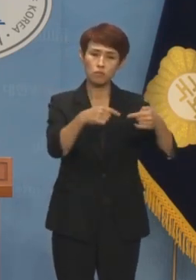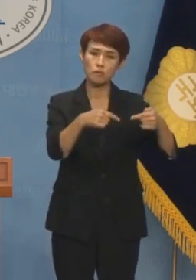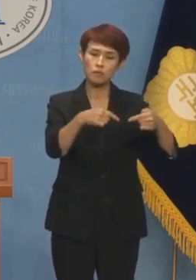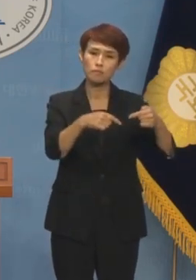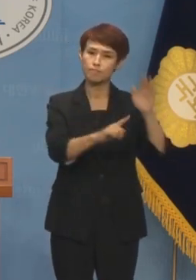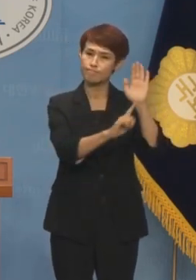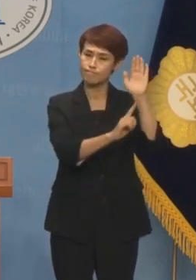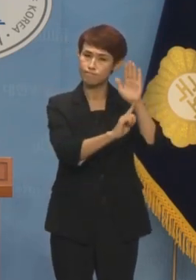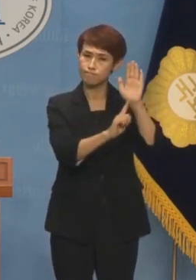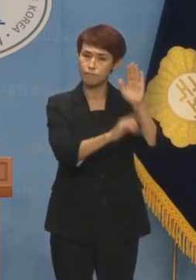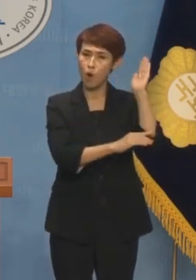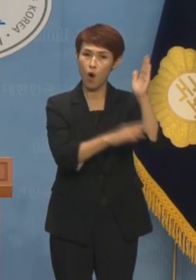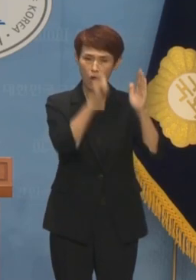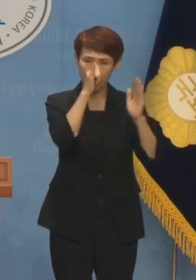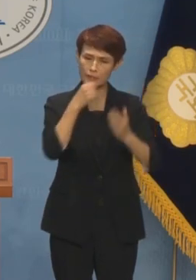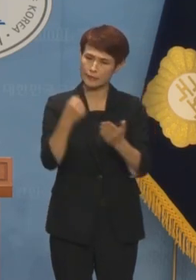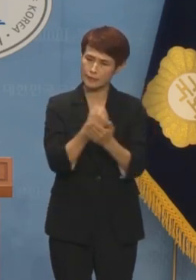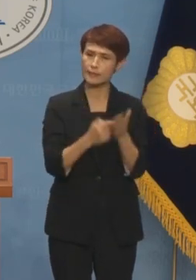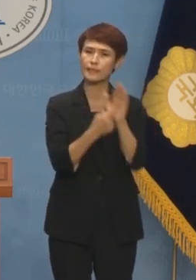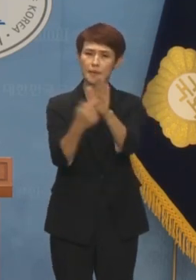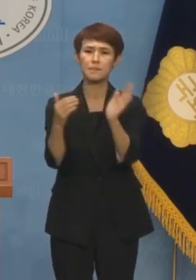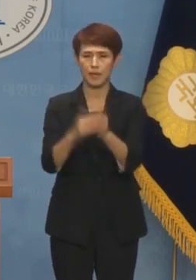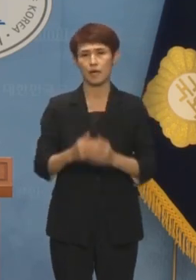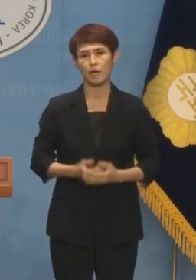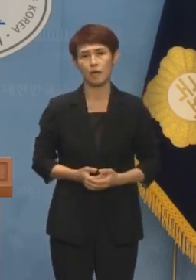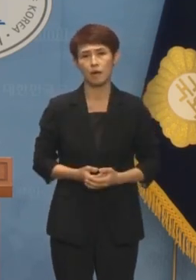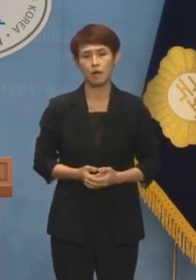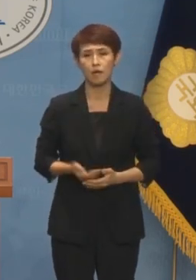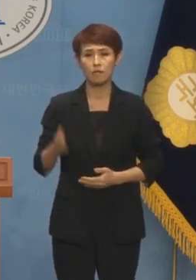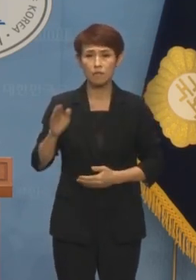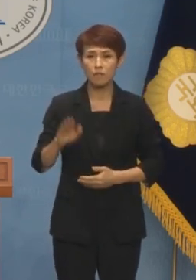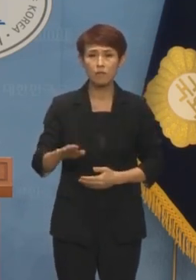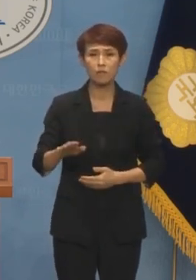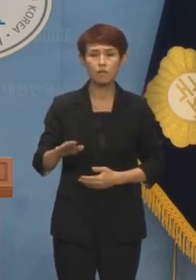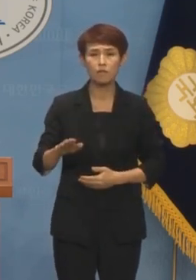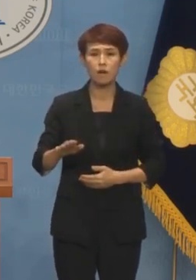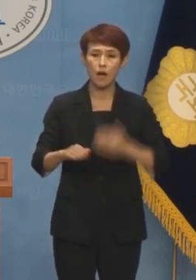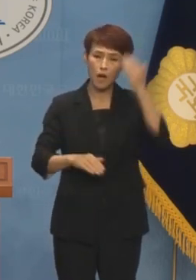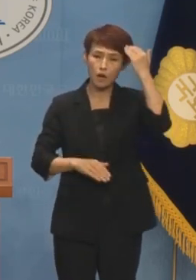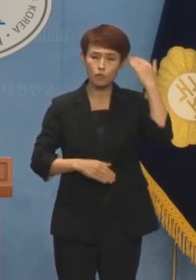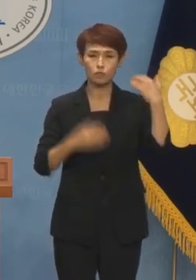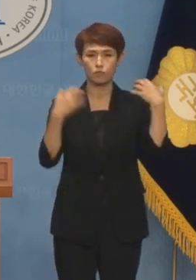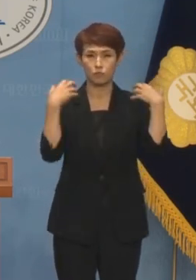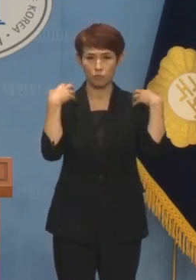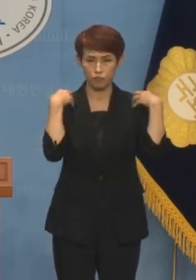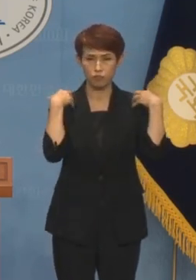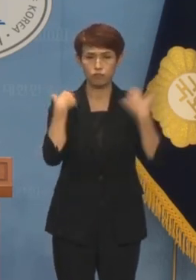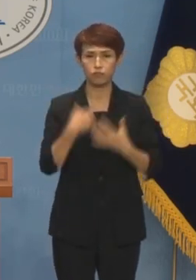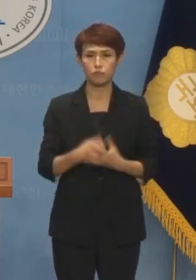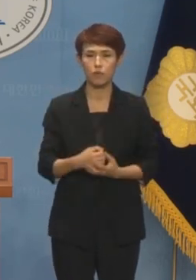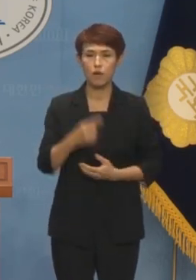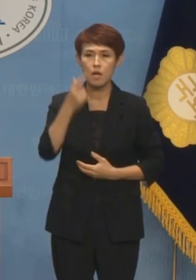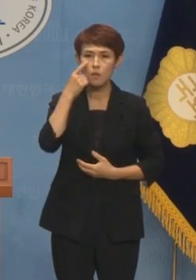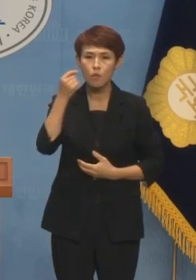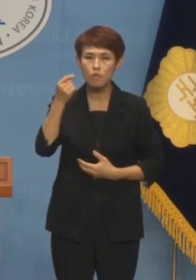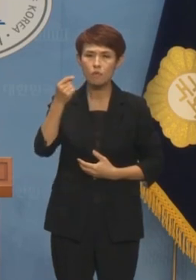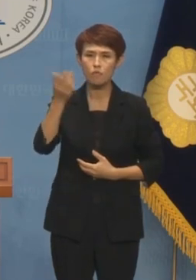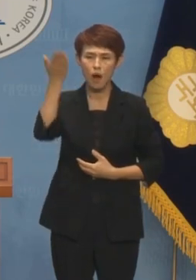논평을 통해 유감을 표하긴 했으나 지금껏 우리 정부가 일본의 과거사